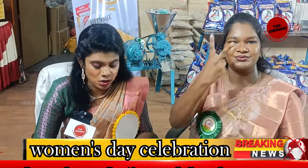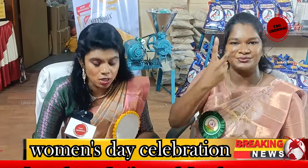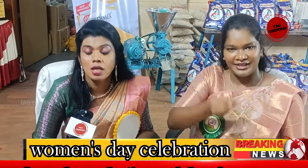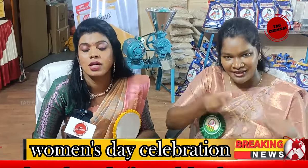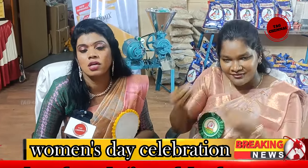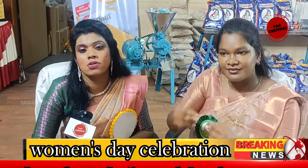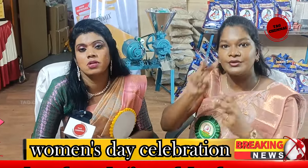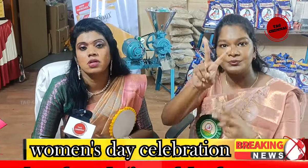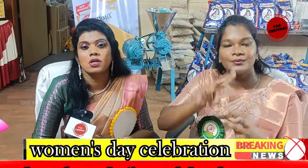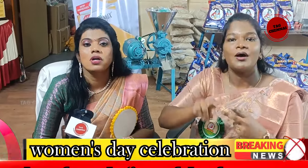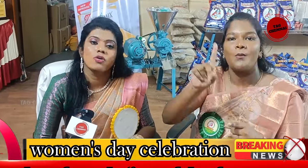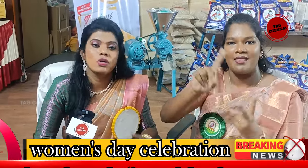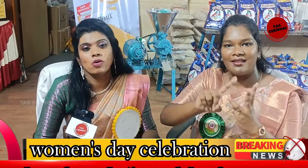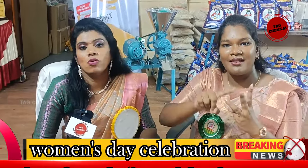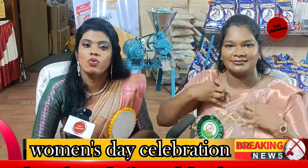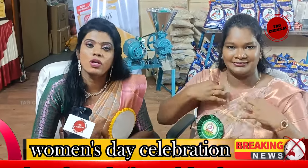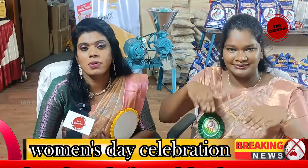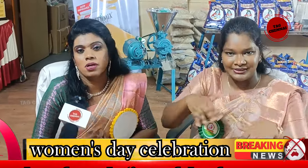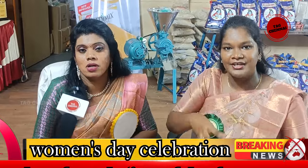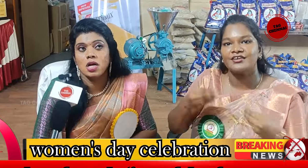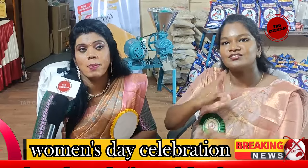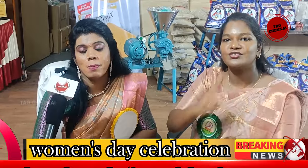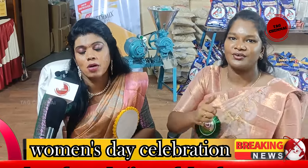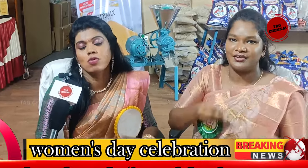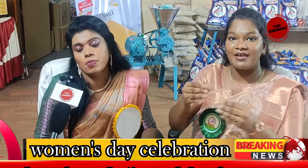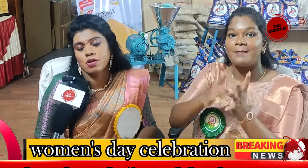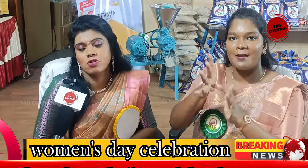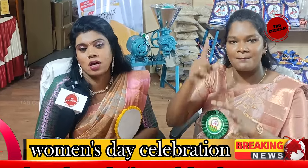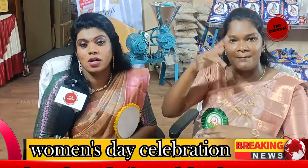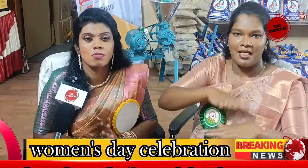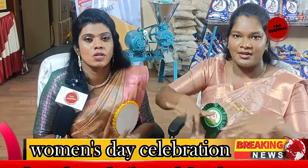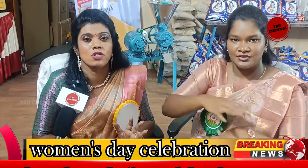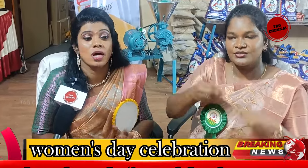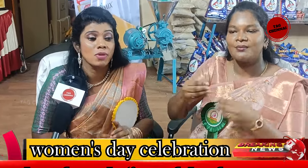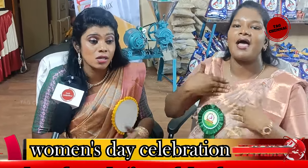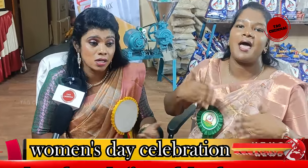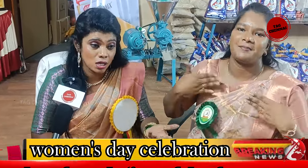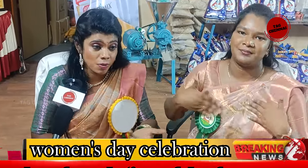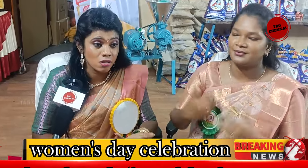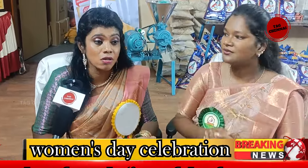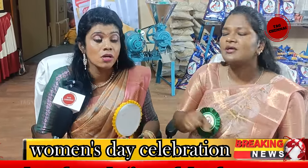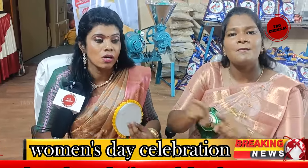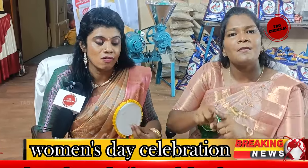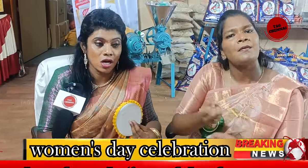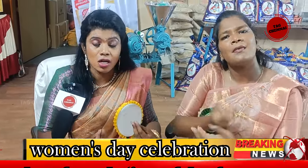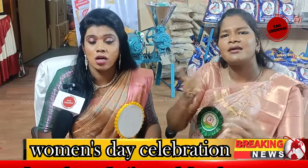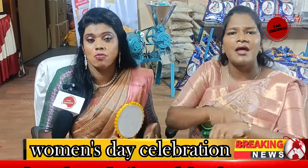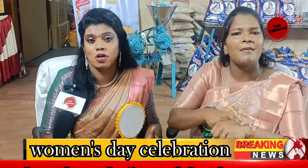தள்ளுவண்டு தையல் மிஷின் இறுதி பண்ணிட்டாங்க. ஏப்ரல் மாதிரி கொடுக்க போகிறாங்கிறாங்க. அதனால் ரொம்ப சந்தோஷமாக அது மாதிரி நிறைய பேருக்கு வாழ்க்கை நல்லா